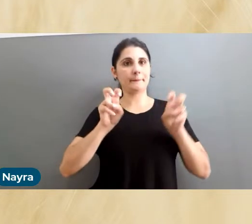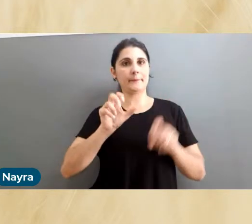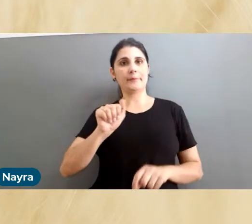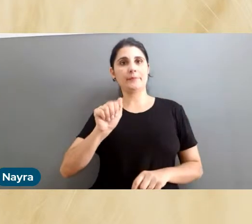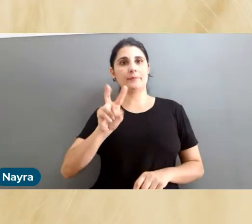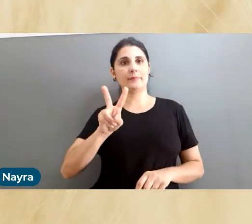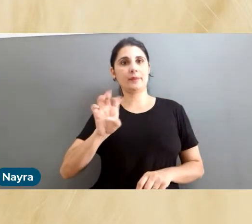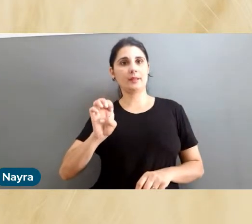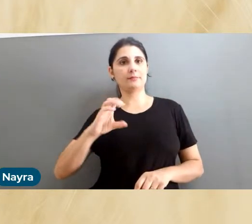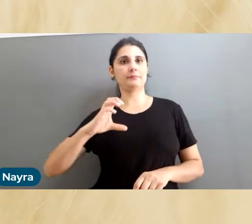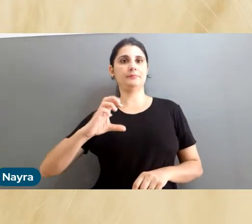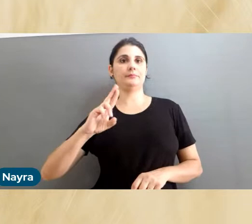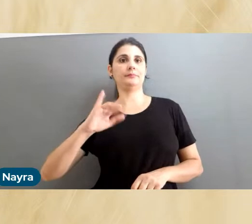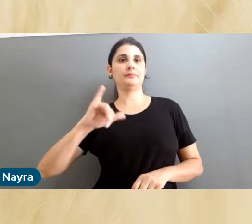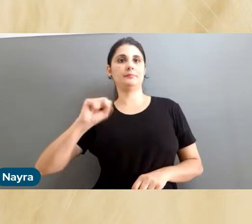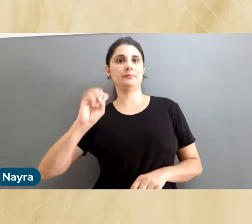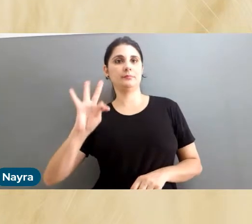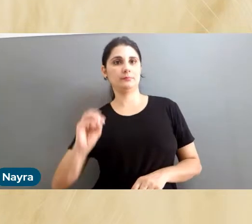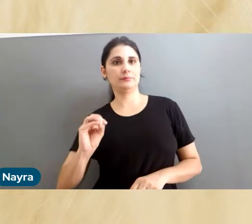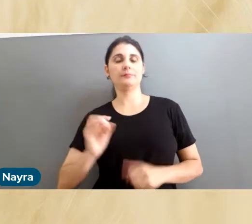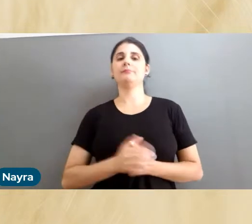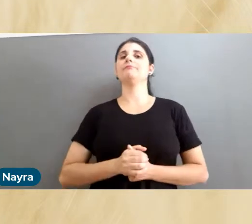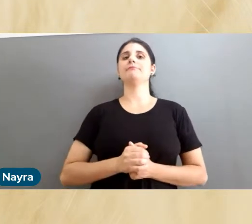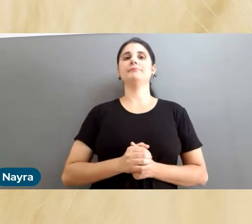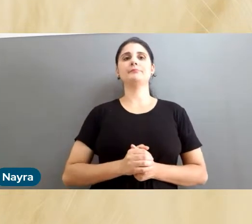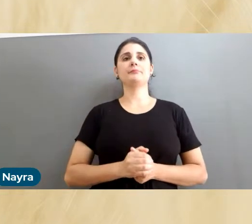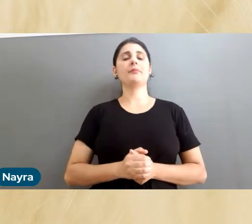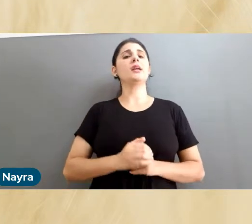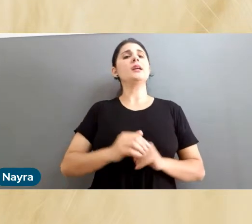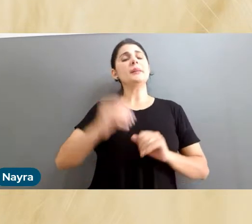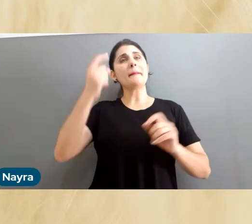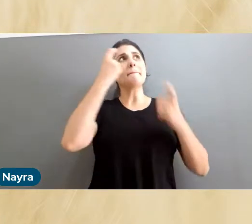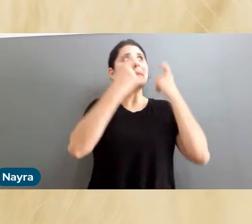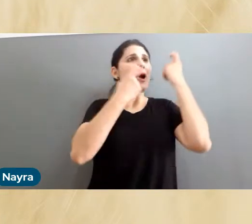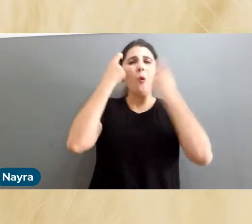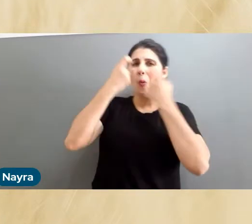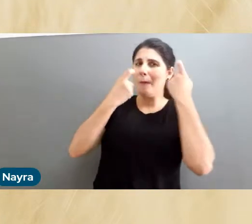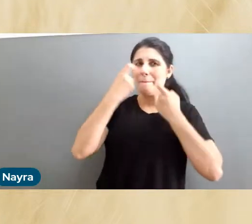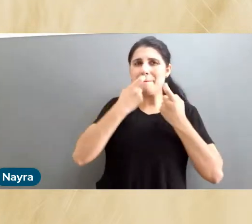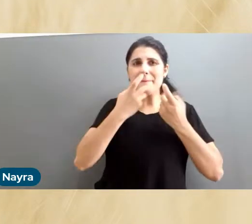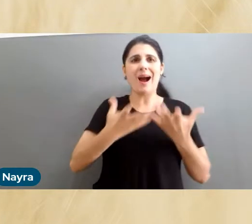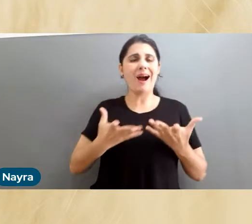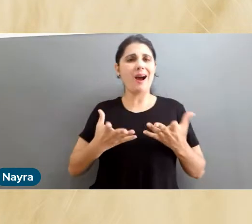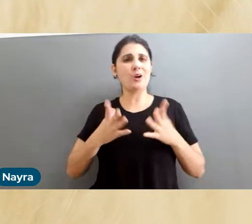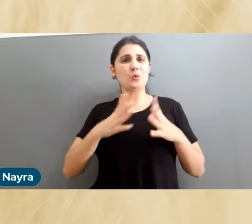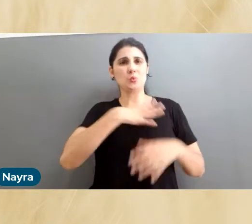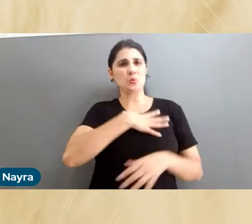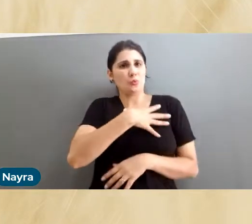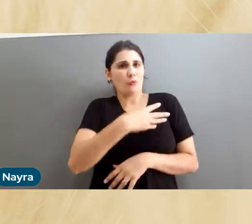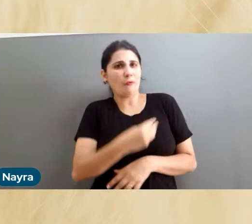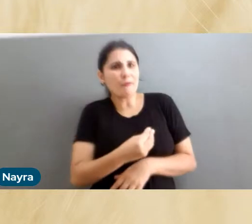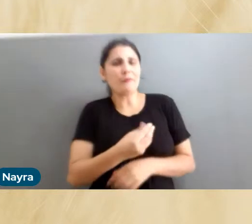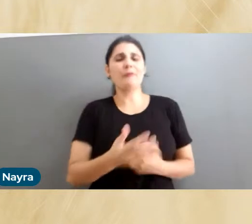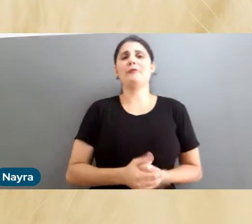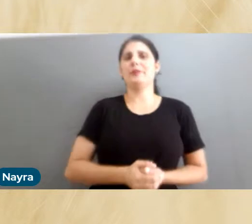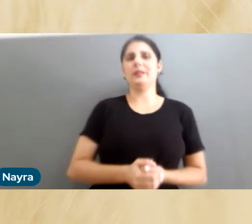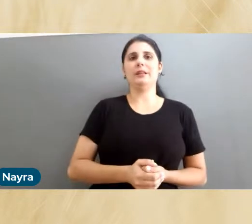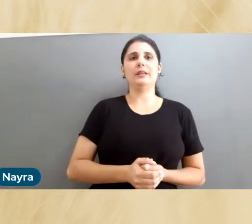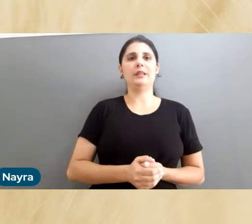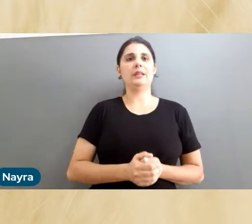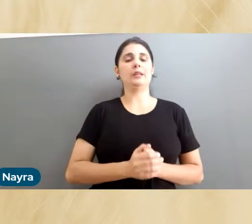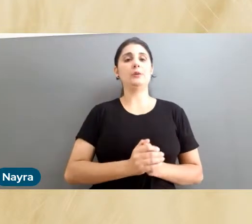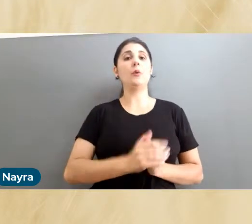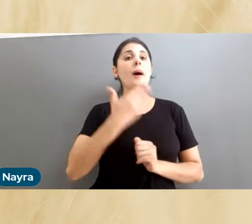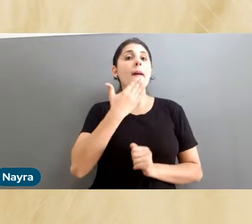a história de um pai, Quinto Varro, que, preocupado com a condição espiritual do seu filho, Tassiano,